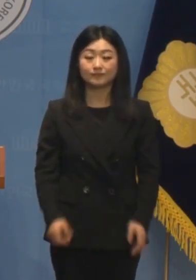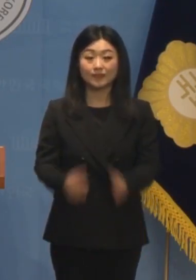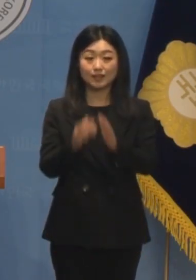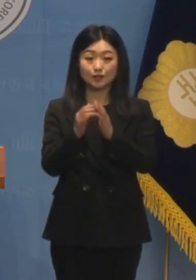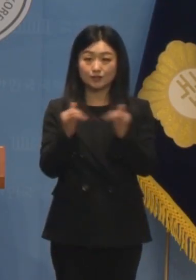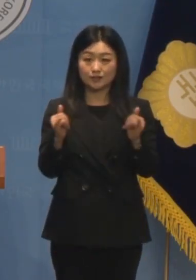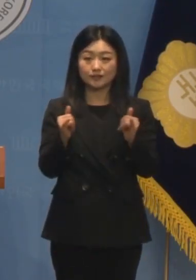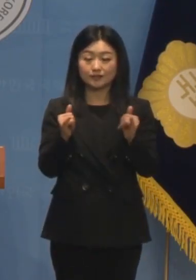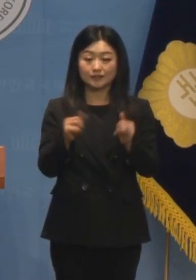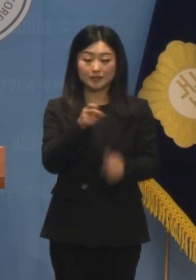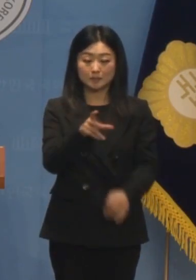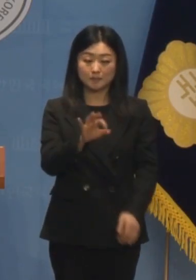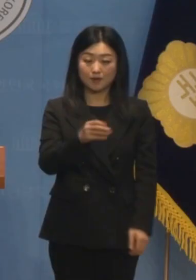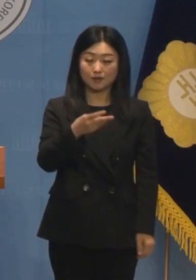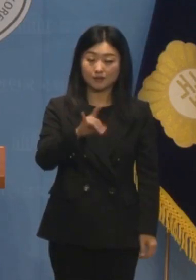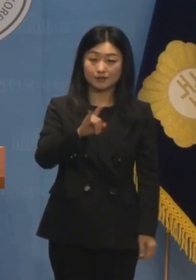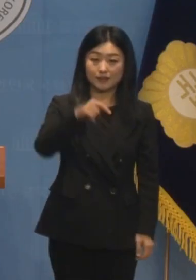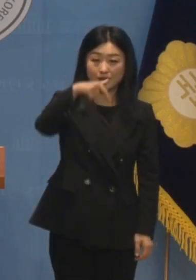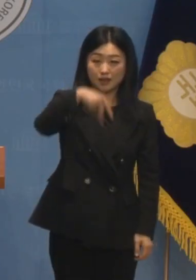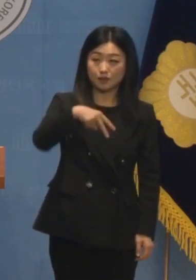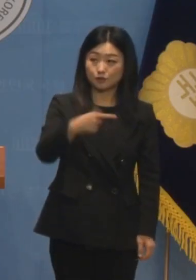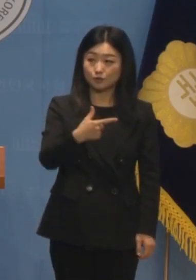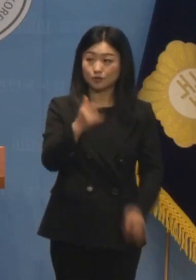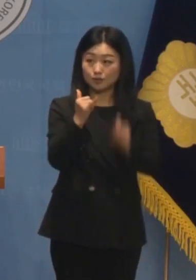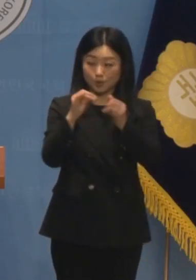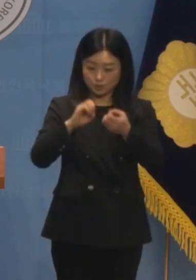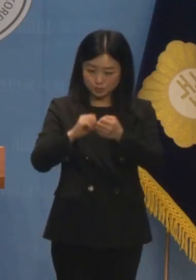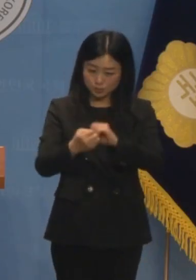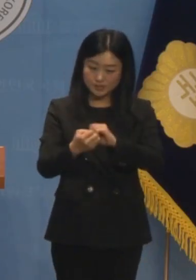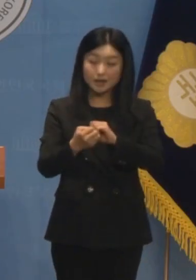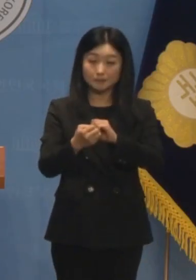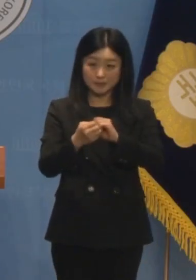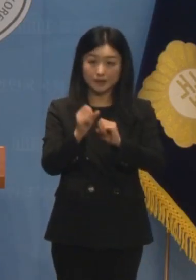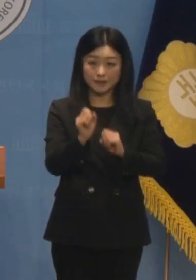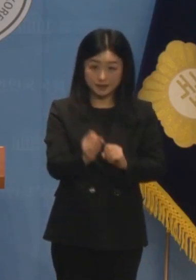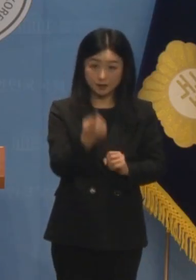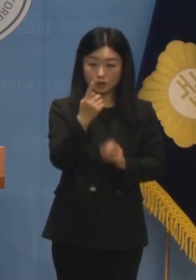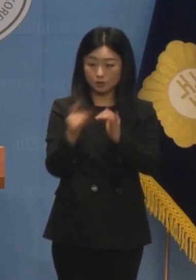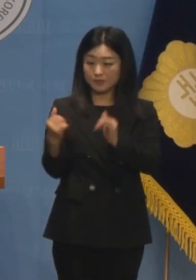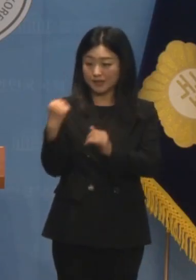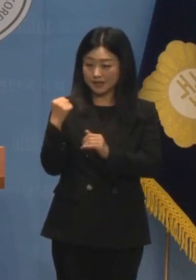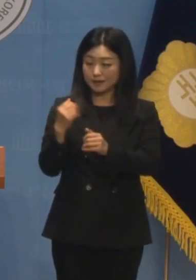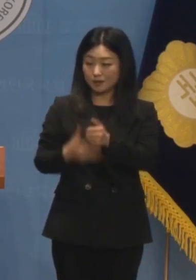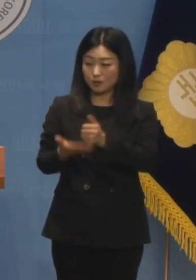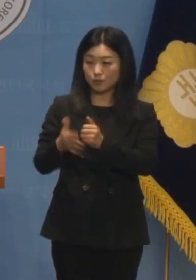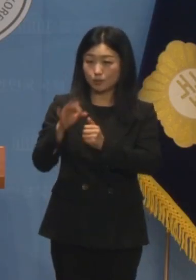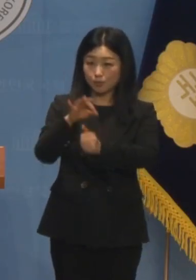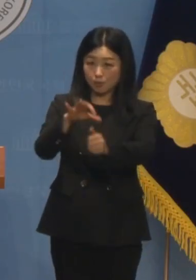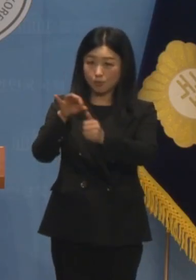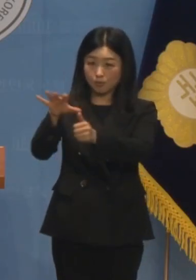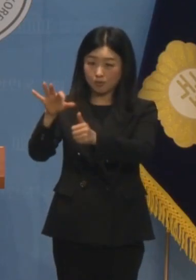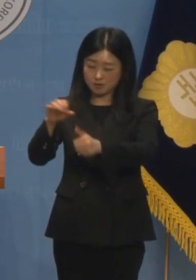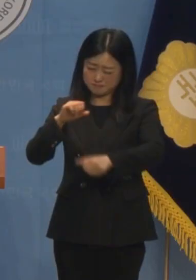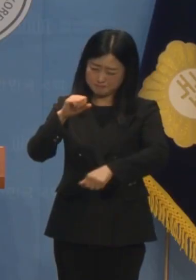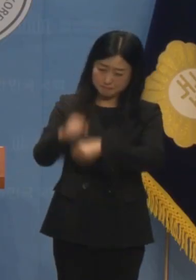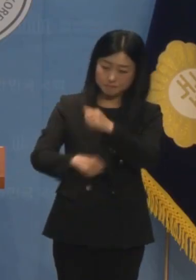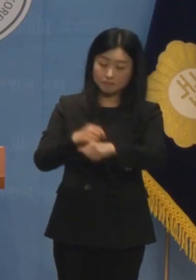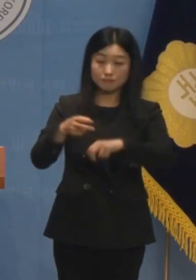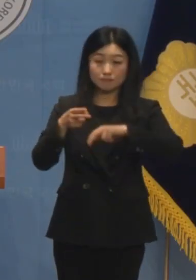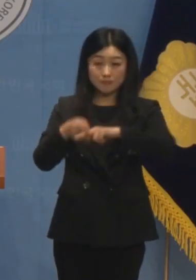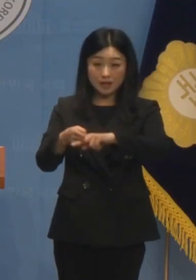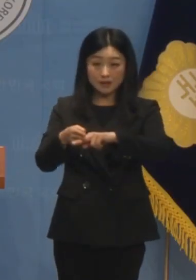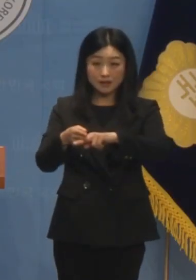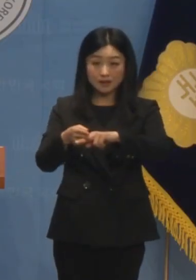국민은 명태균 씨가 여론 조작을 일삼으며 국민의힘 공천을 떡 주무르듯 주무를 수